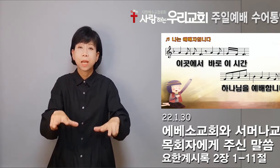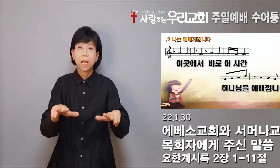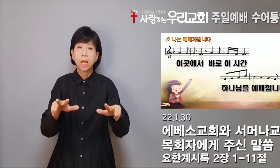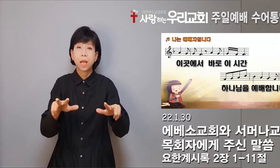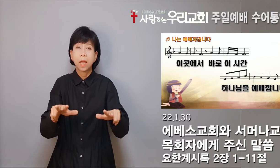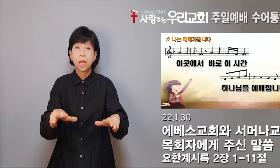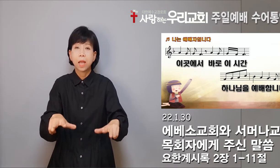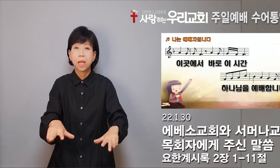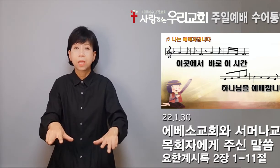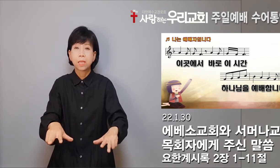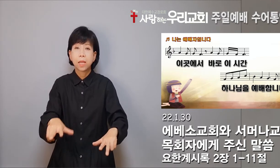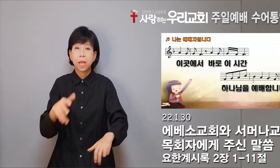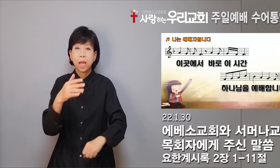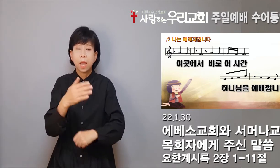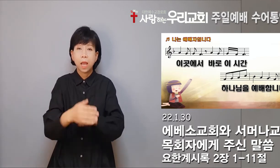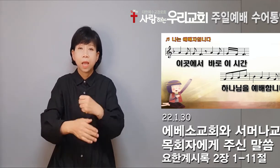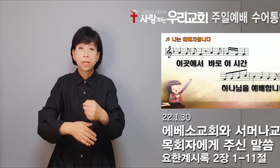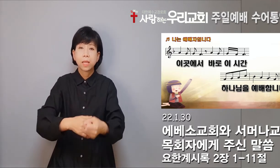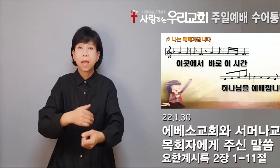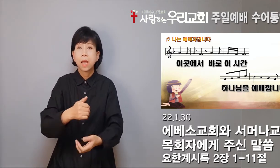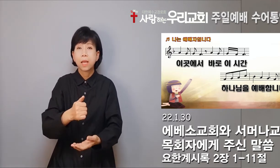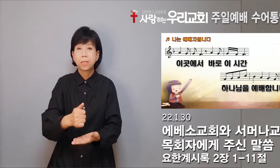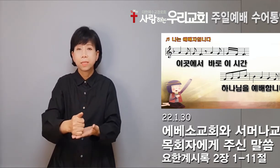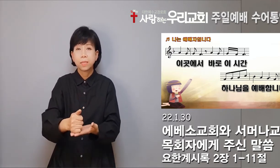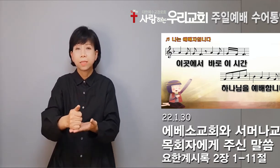바로 이 시간